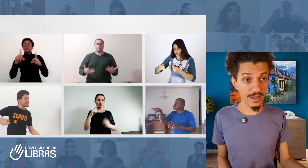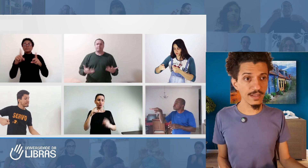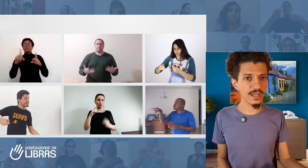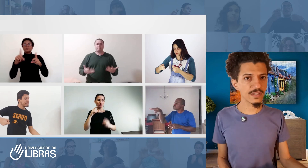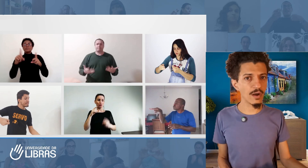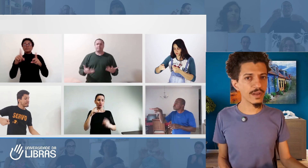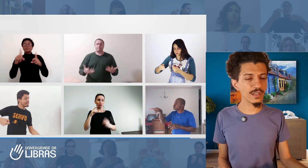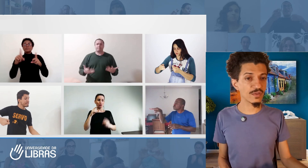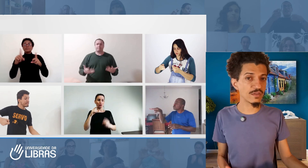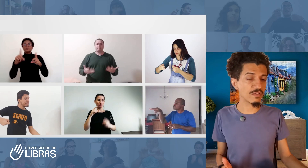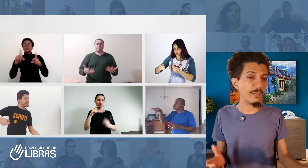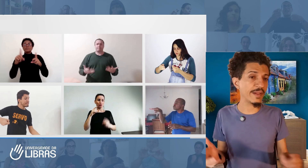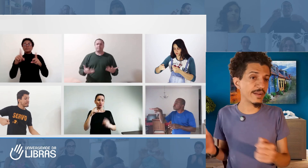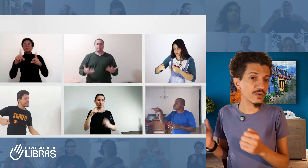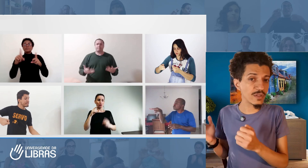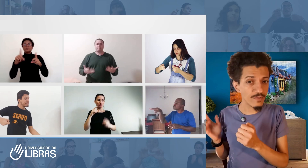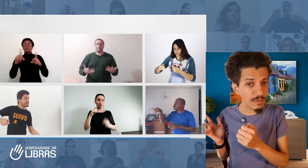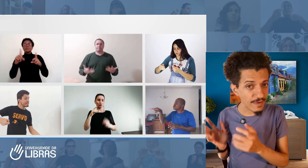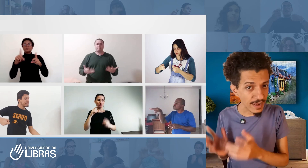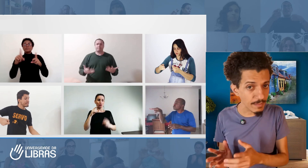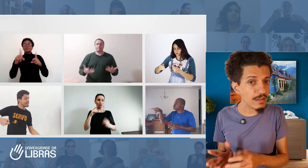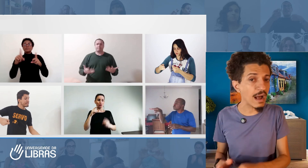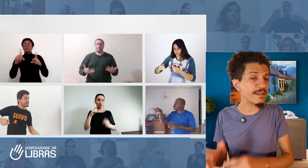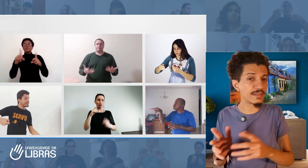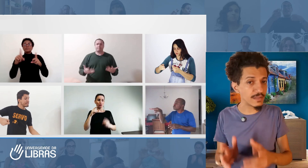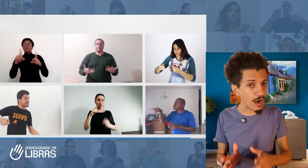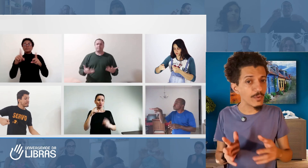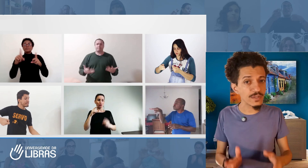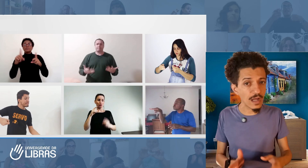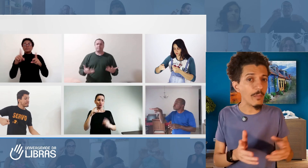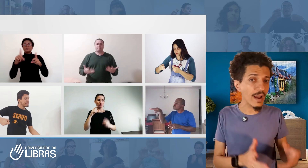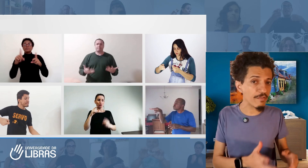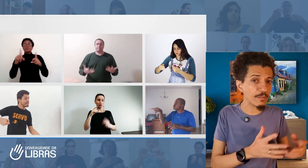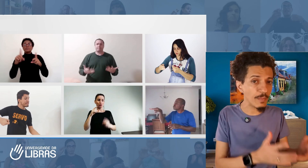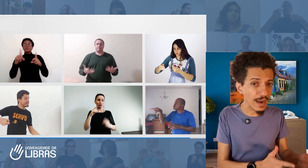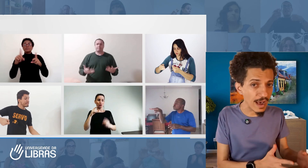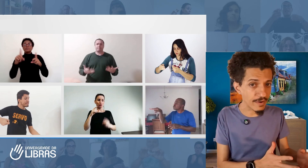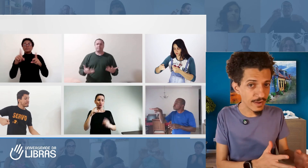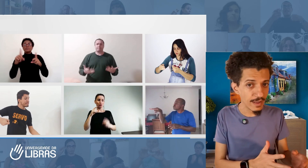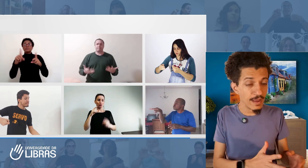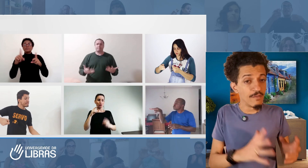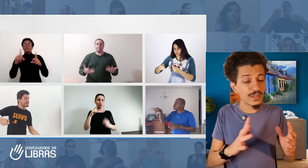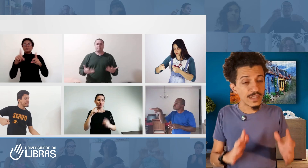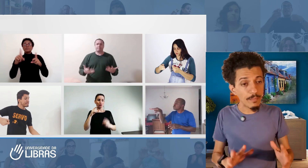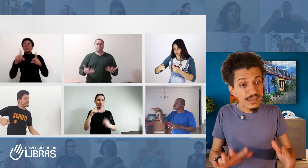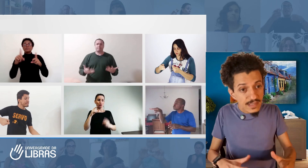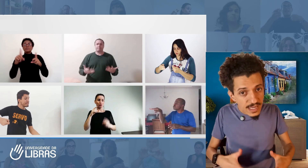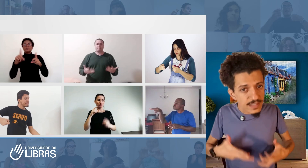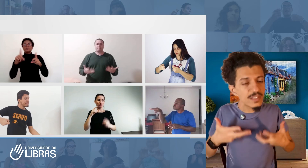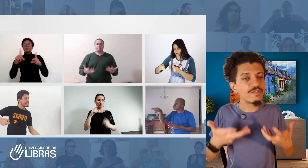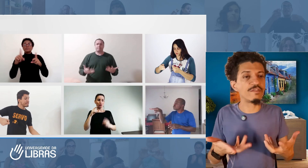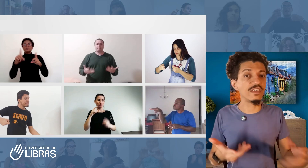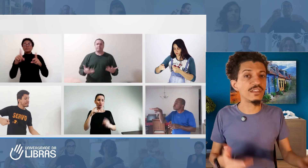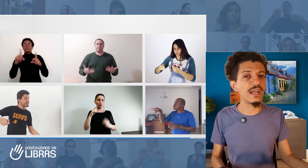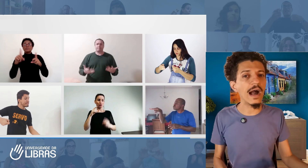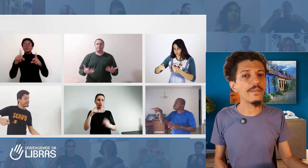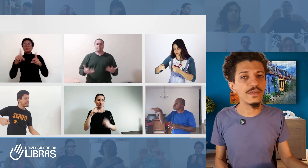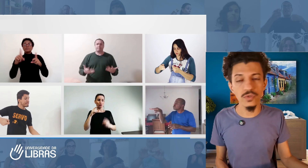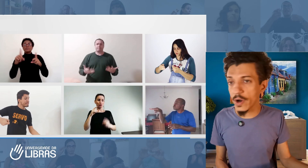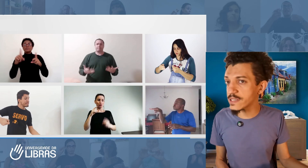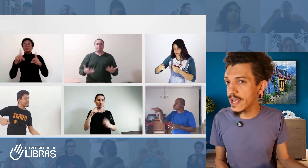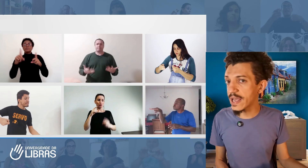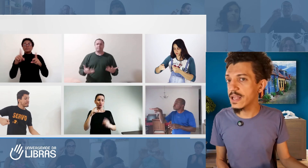A grande questão é que as pessoas ficam aprendendo as coisas de forma fragmentada, sinal por sinal, palavra por palavra. Você precisa de